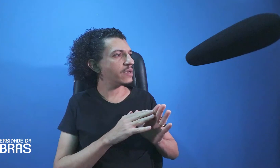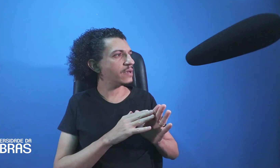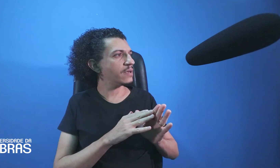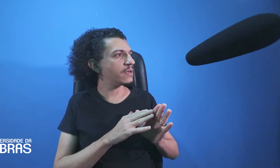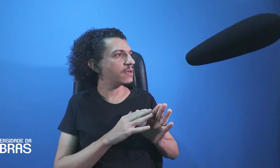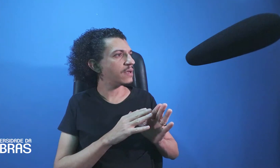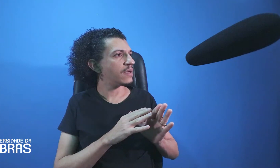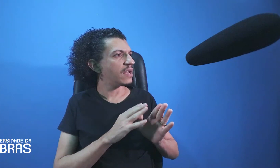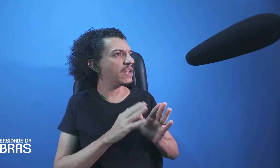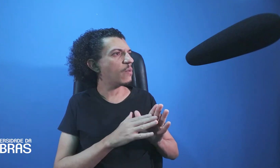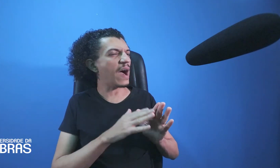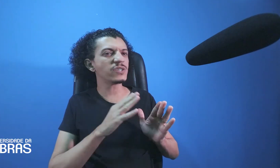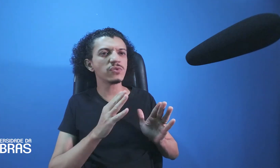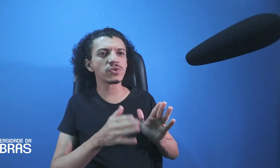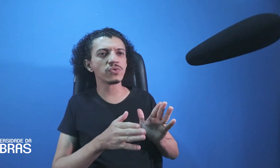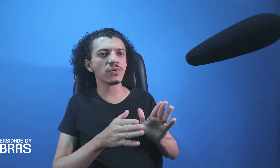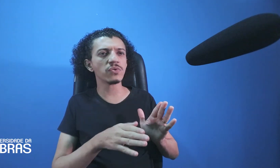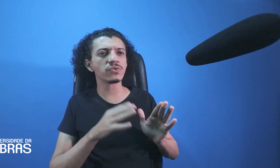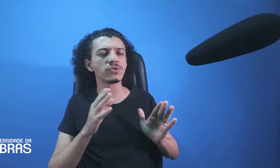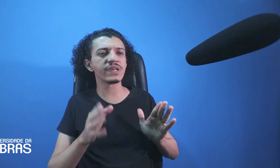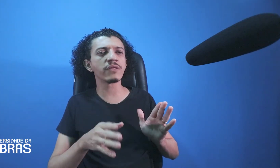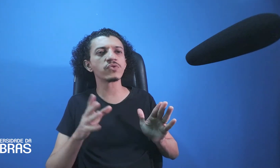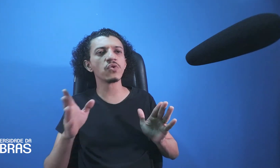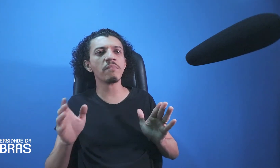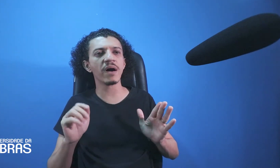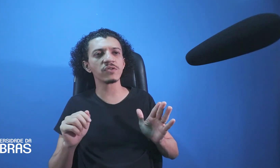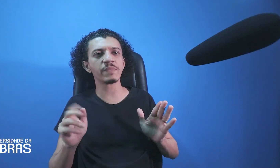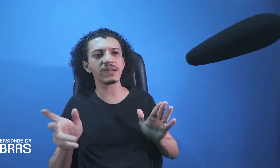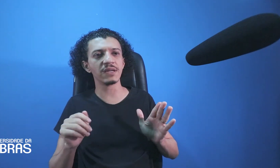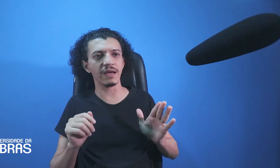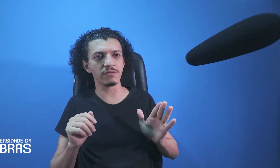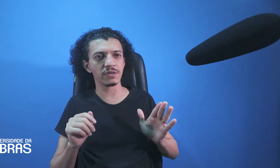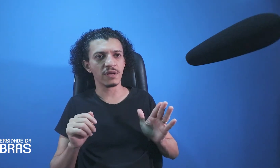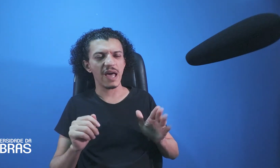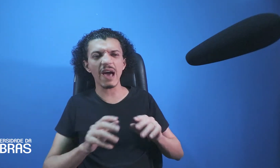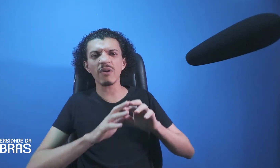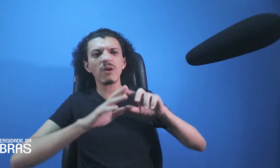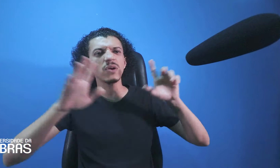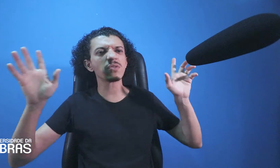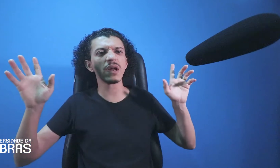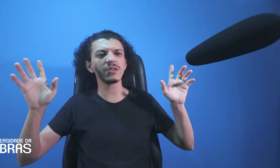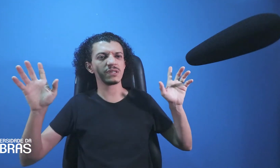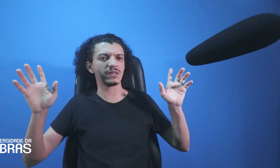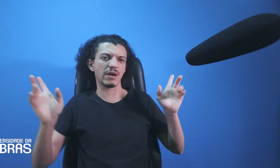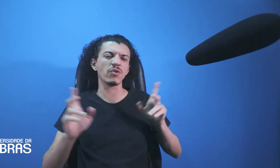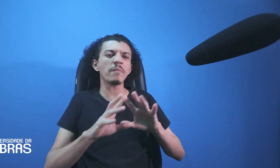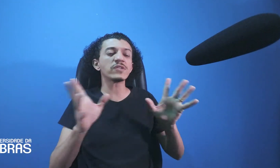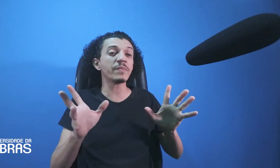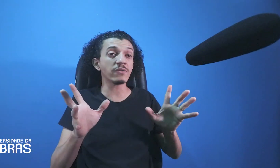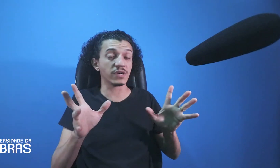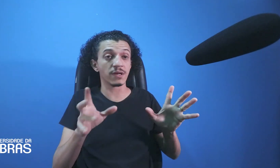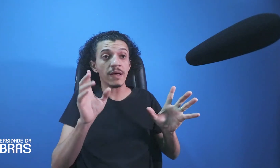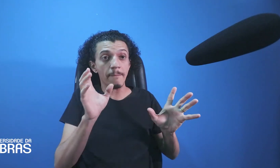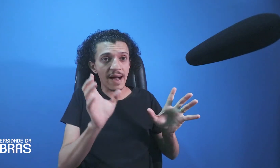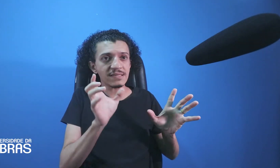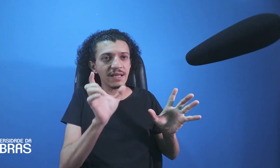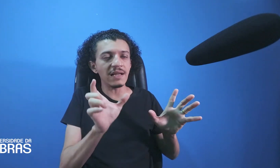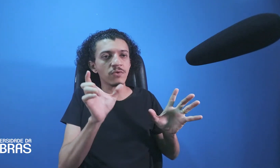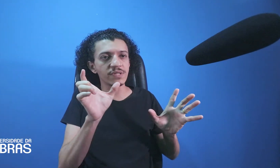Linguagem, linguagem dos surdos dos centros urbanos brasileiros. Era um negócio grande assim, era mais ou menos isso. Mas nele com